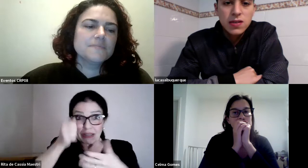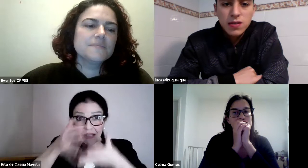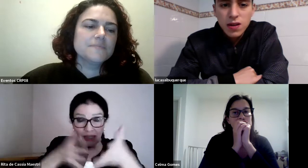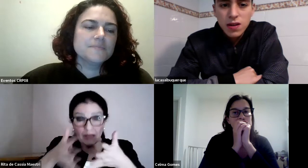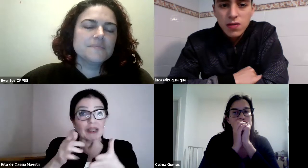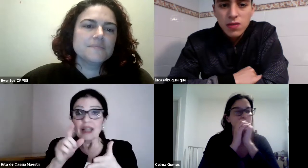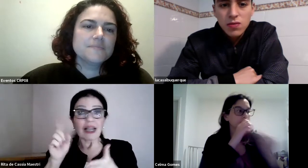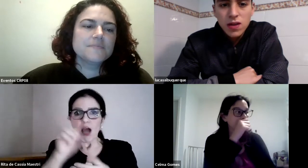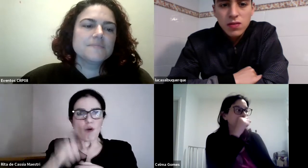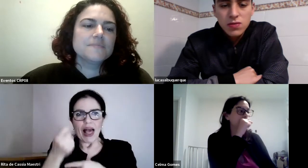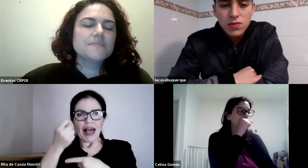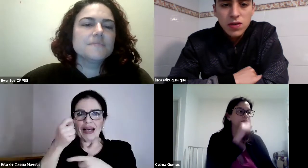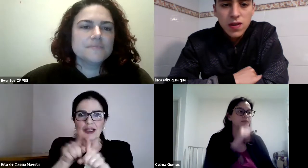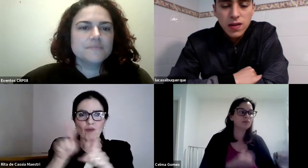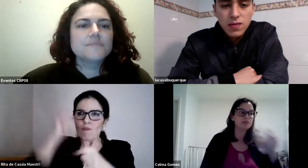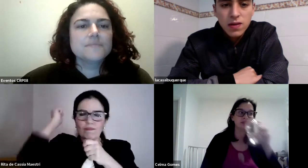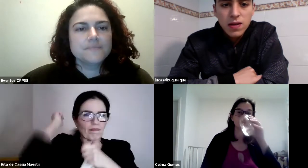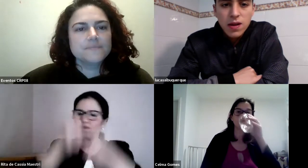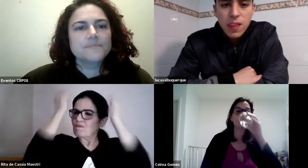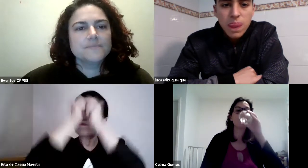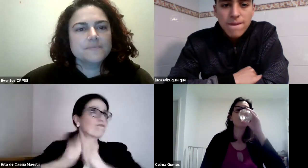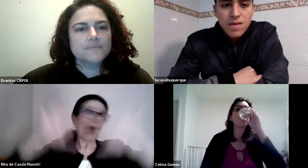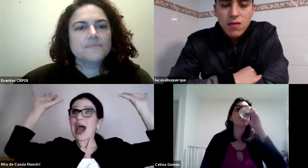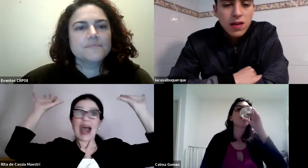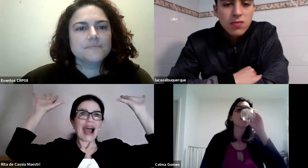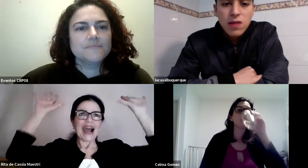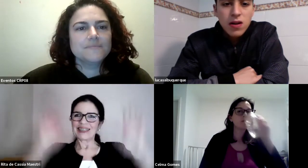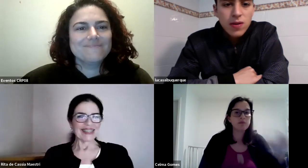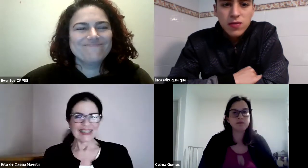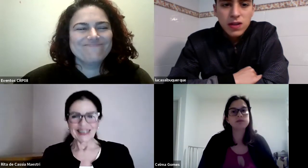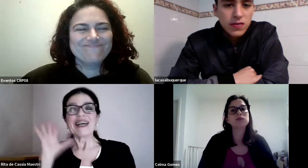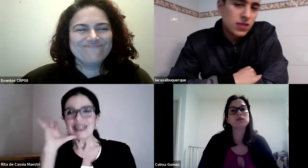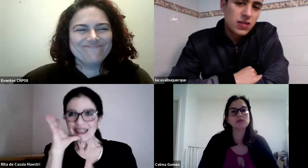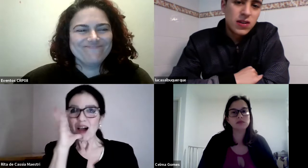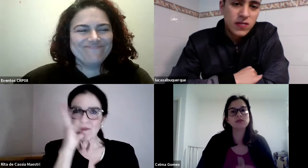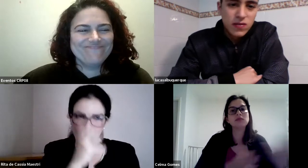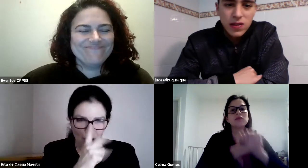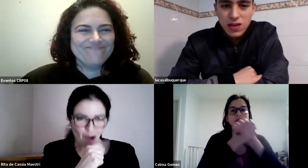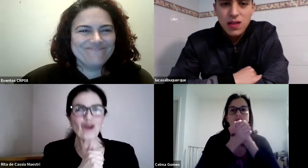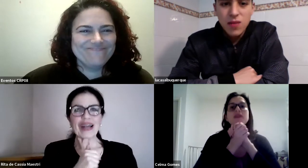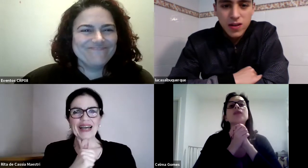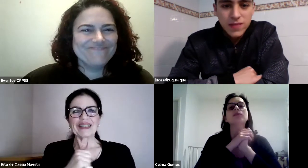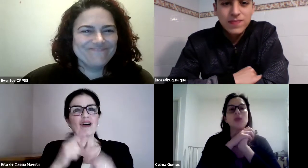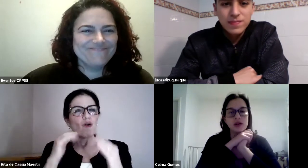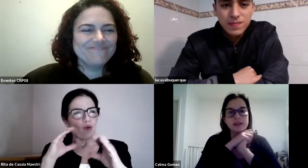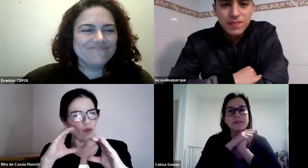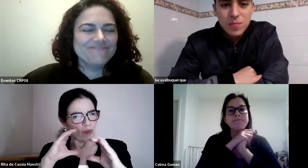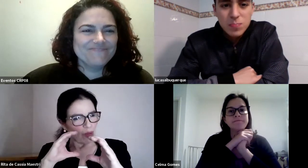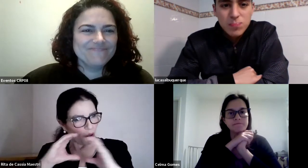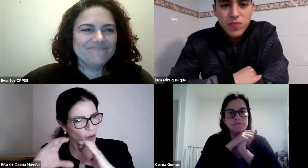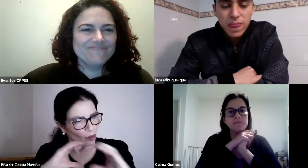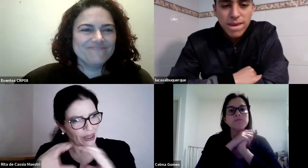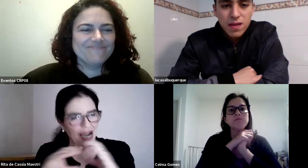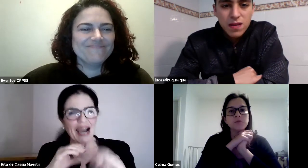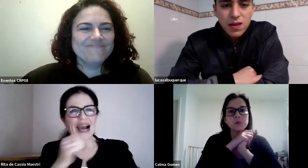A aquisição da língua e o contato com o sujeito da língua. Não é de uma hora para outra que você se torna fluente. Demora.